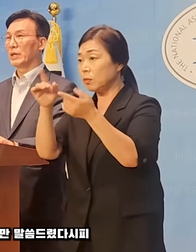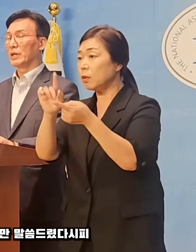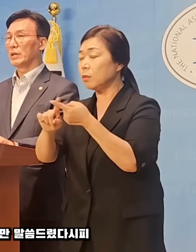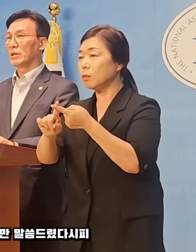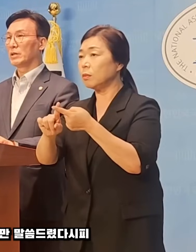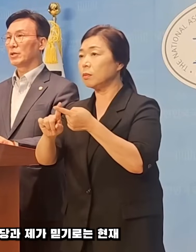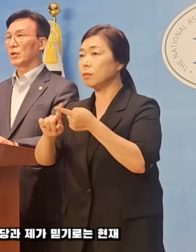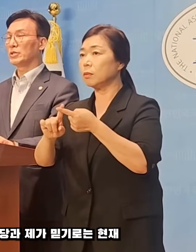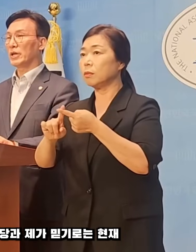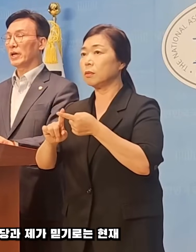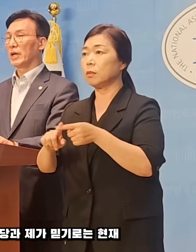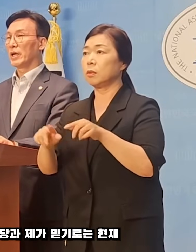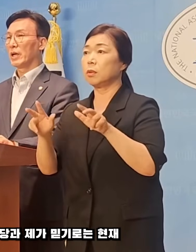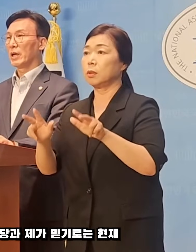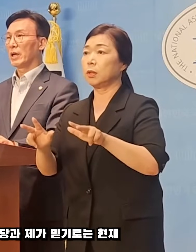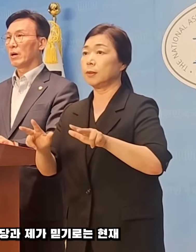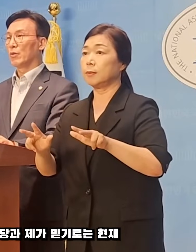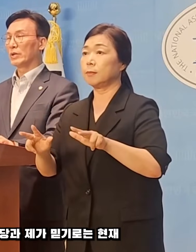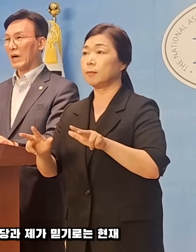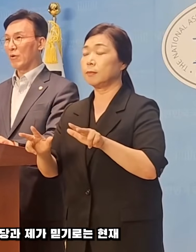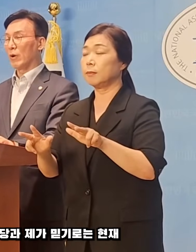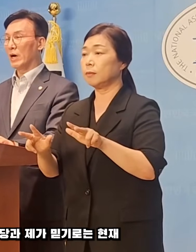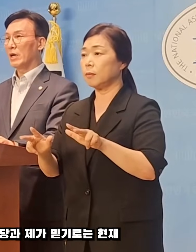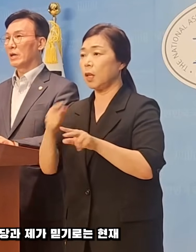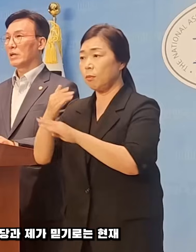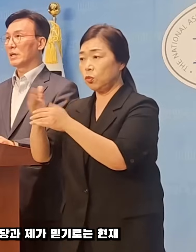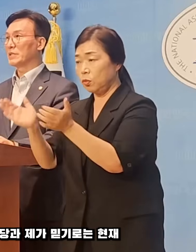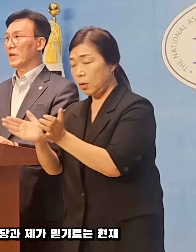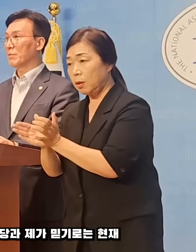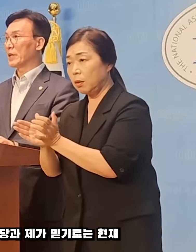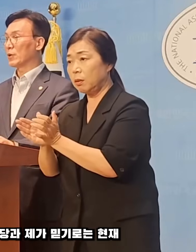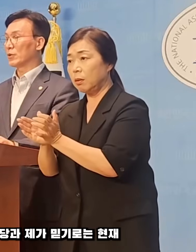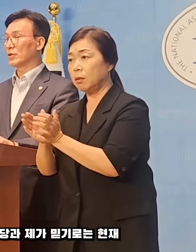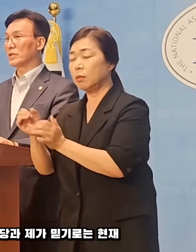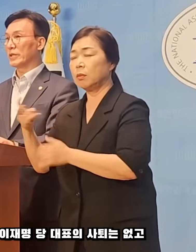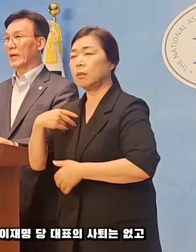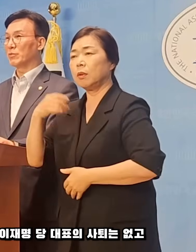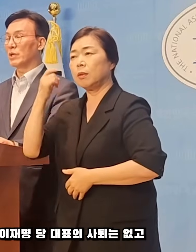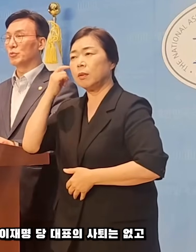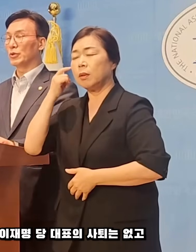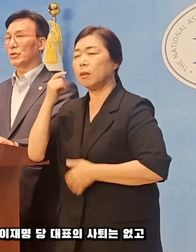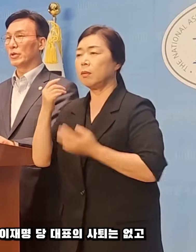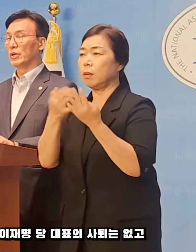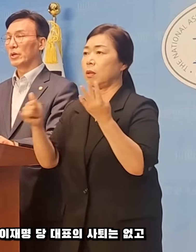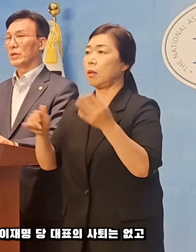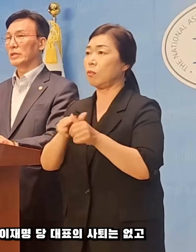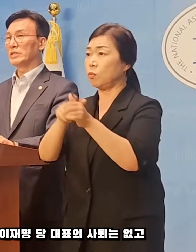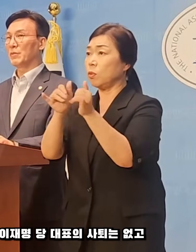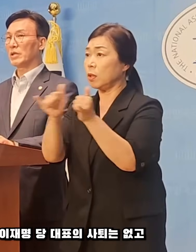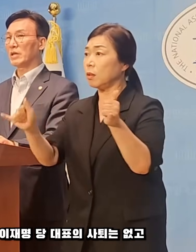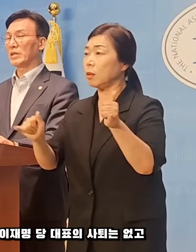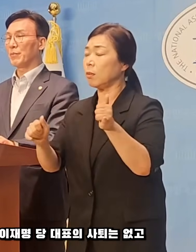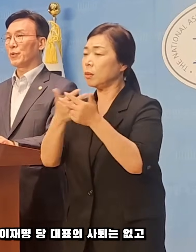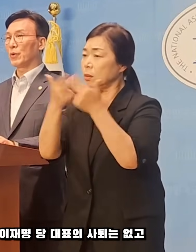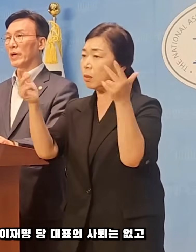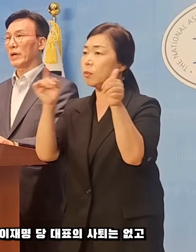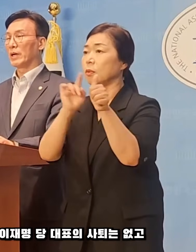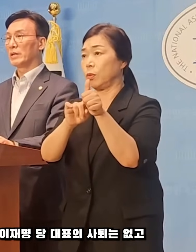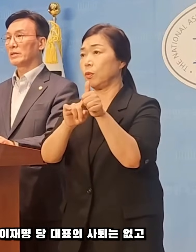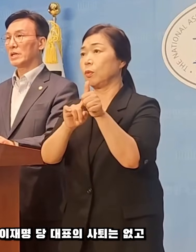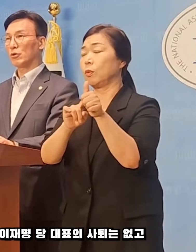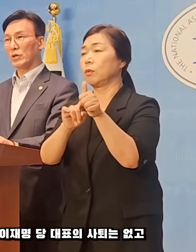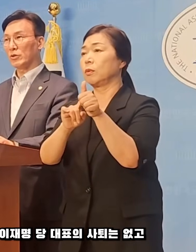말씀드렸다시피 현재 우리 당과 그다음에 제가 믿기로는 현재 네 분의 후보는 이재명